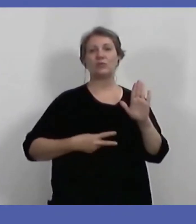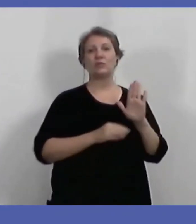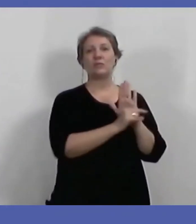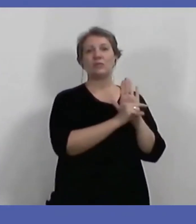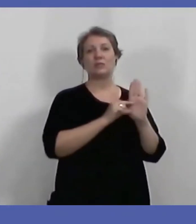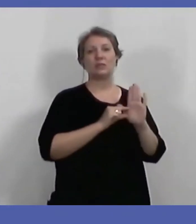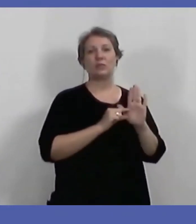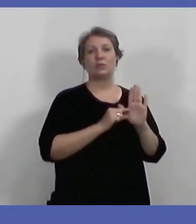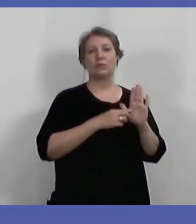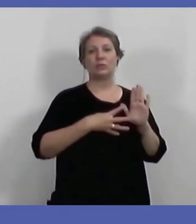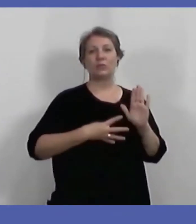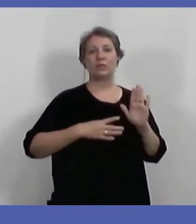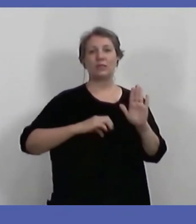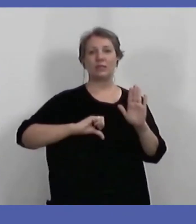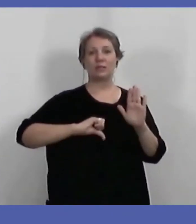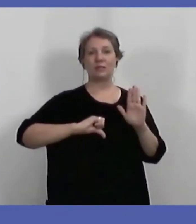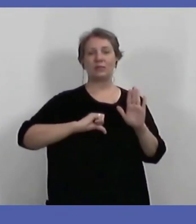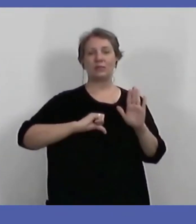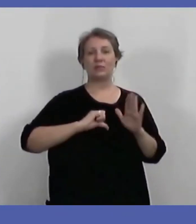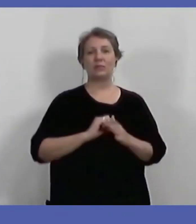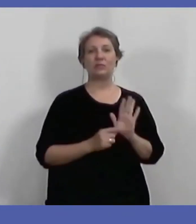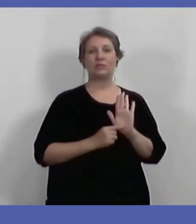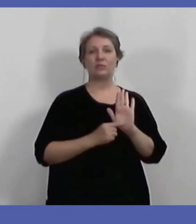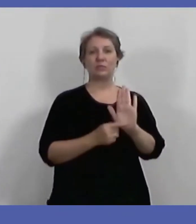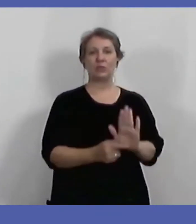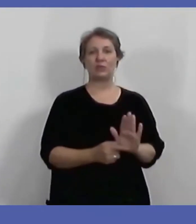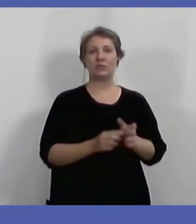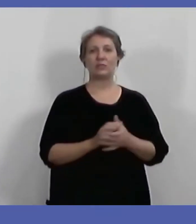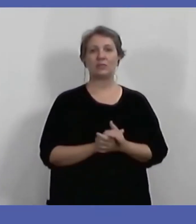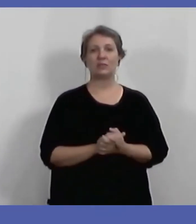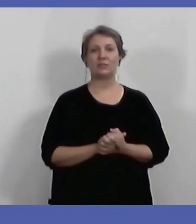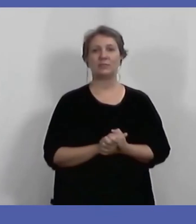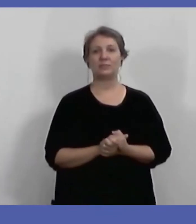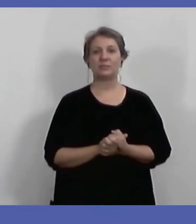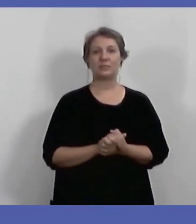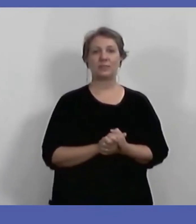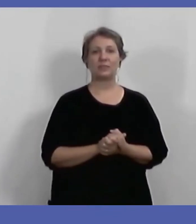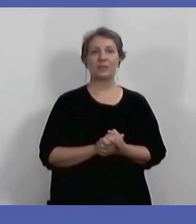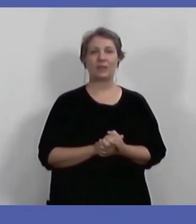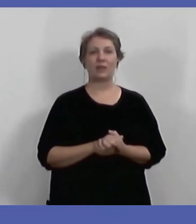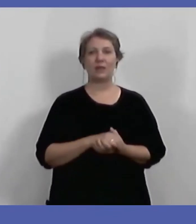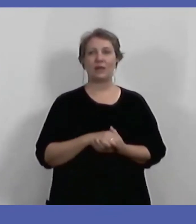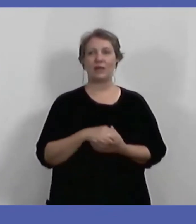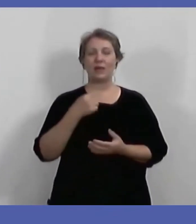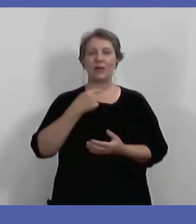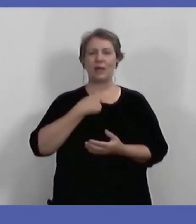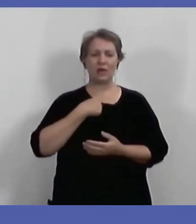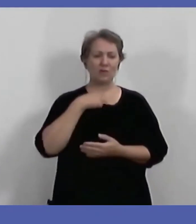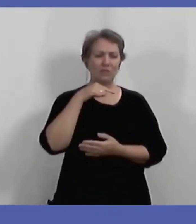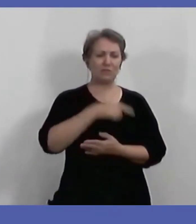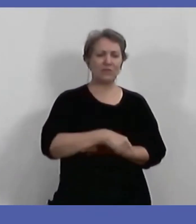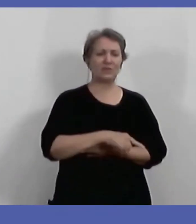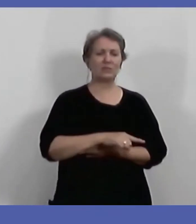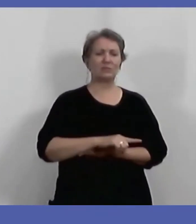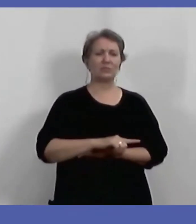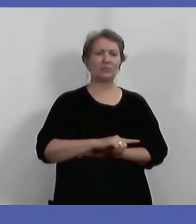e diz assim: eu vim para lançar fogo sobre a terra,